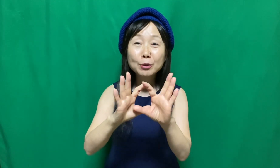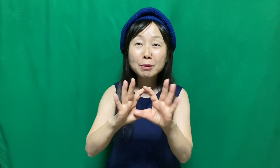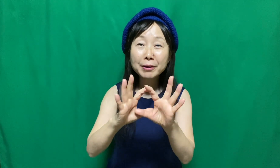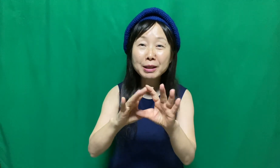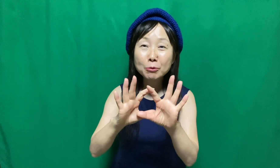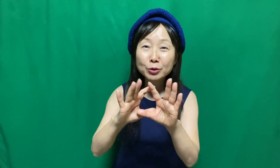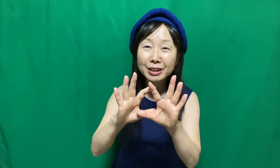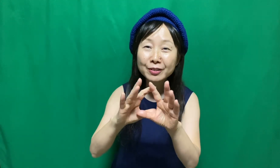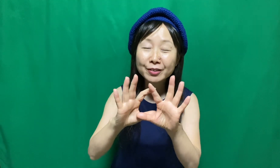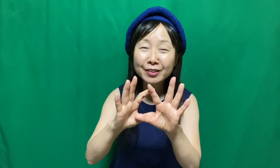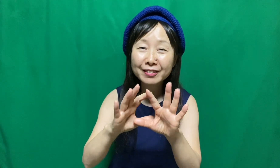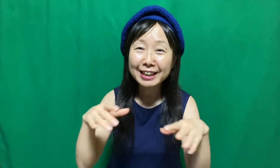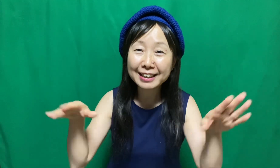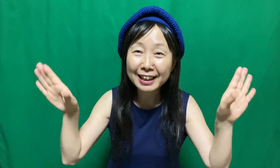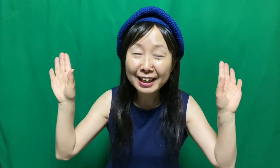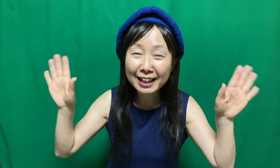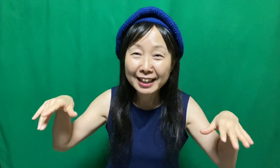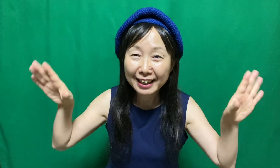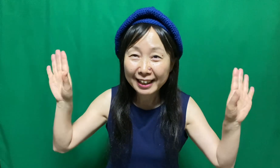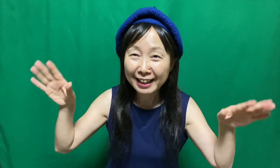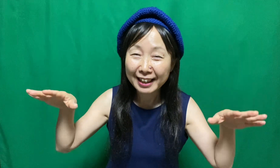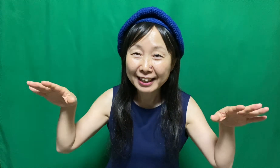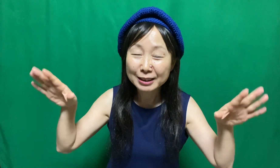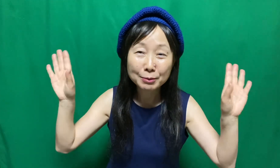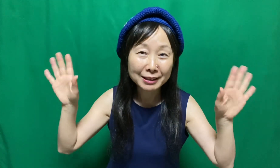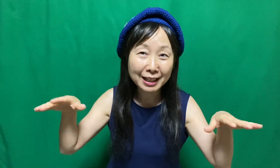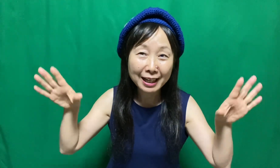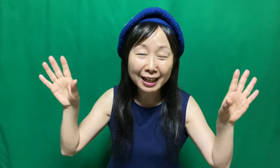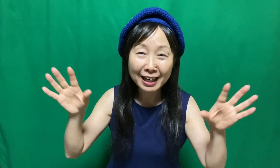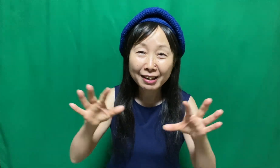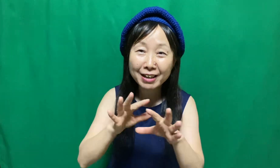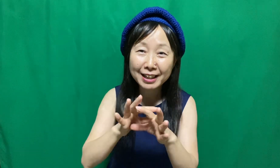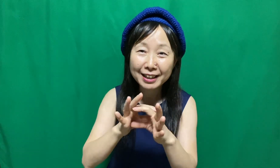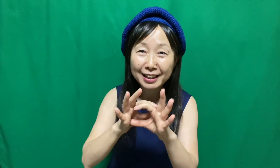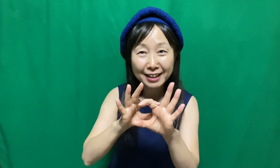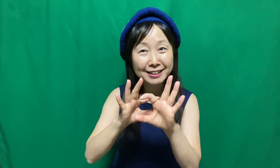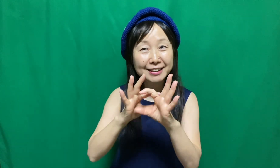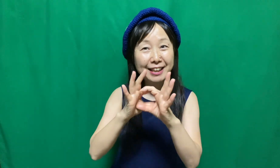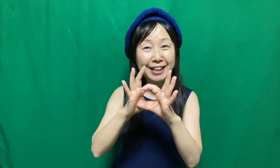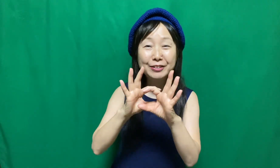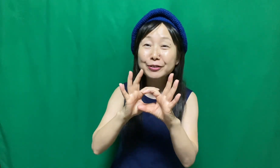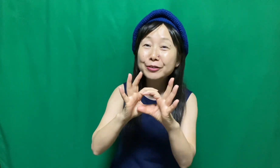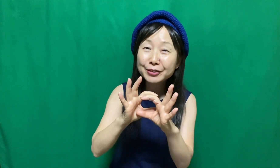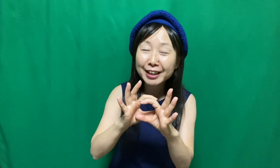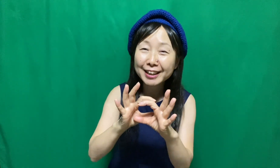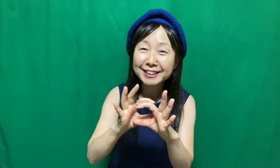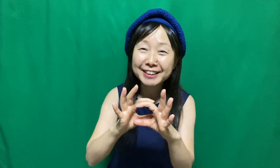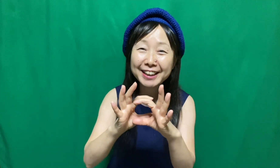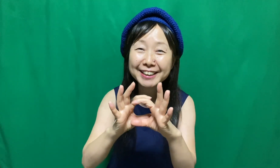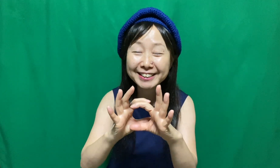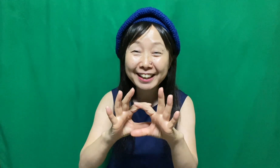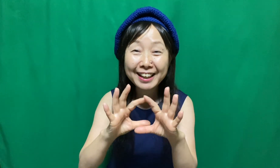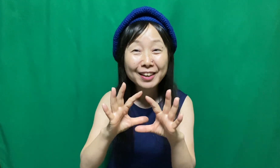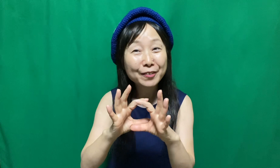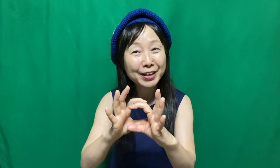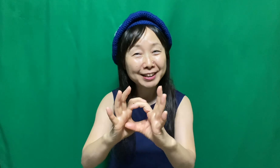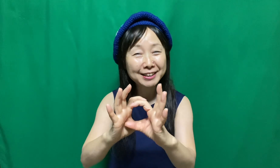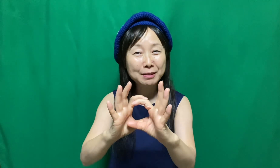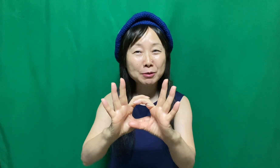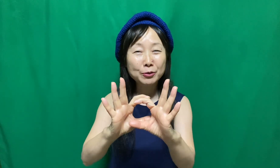ままでも鳥の、ね、翼が現しているような感じがして、これにしてみ、この